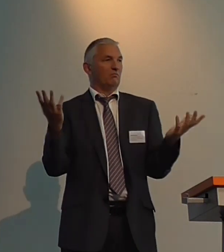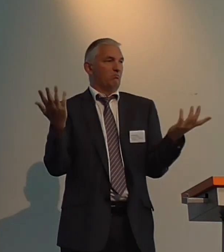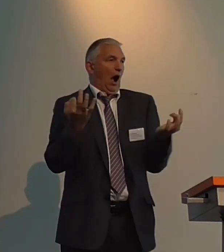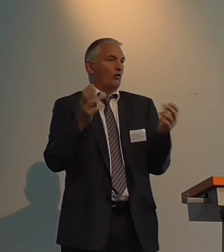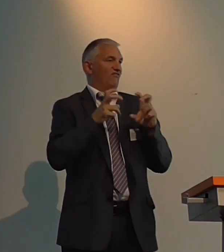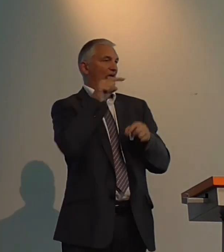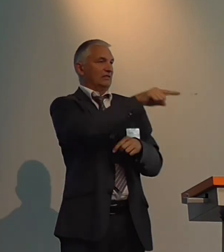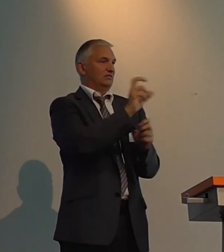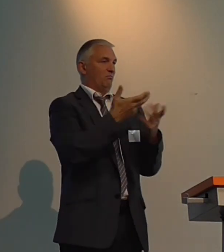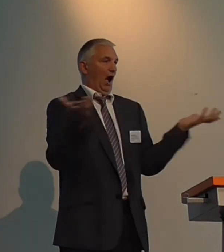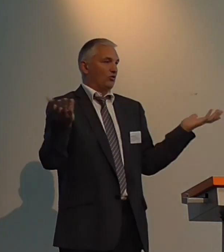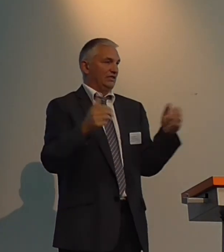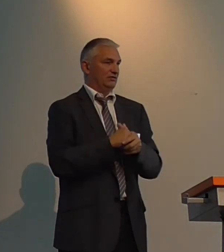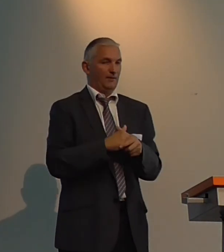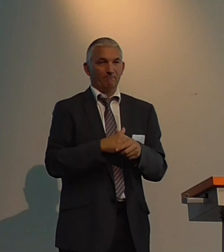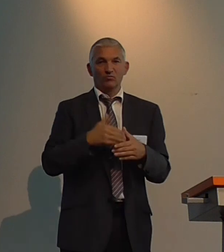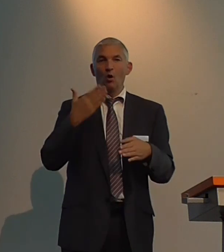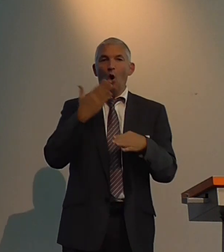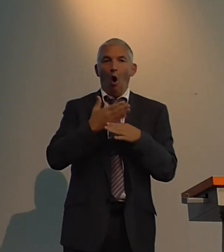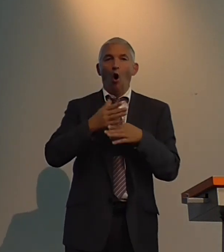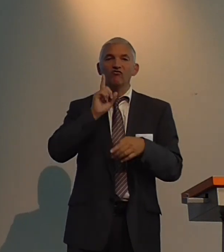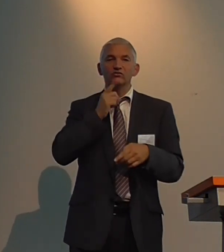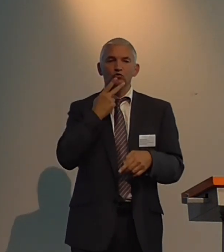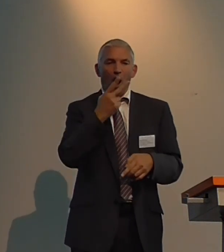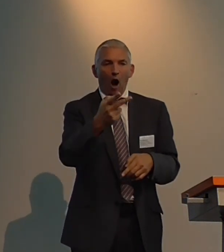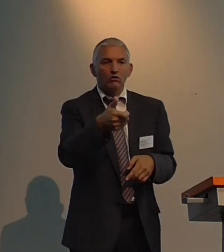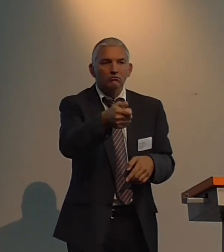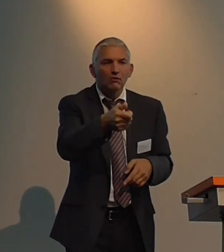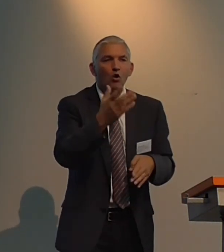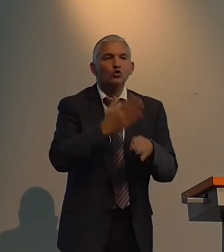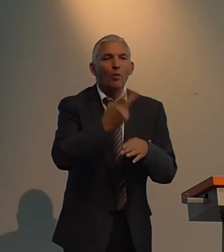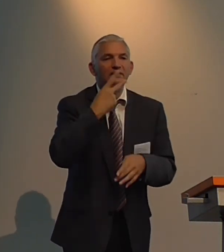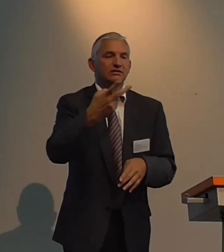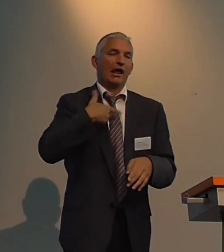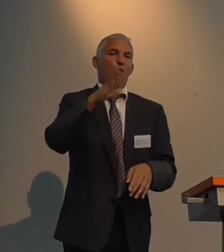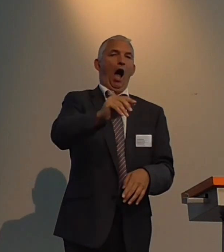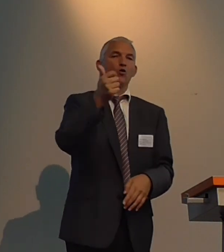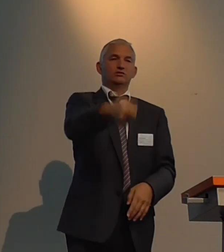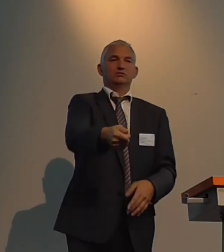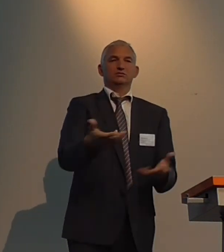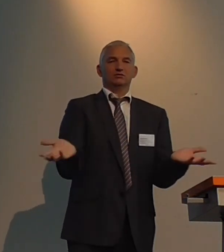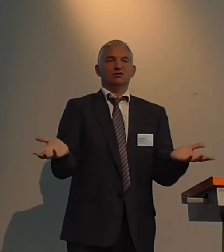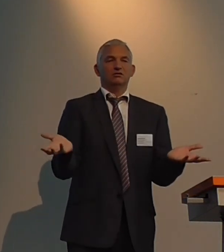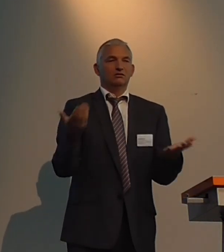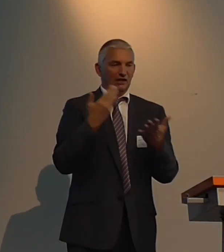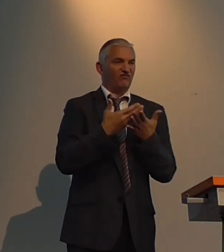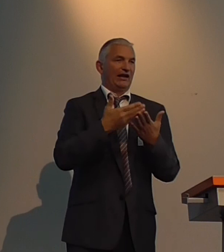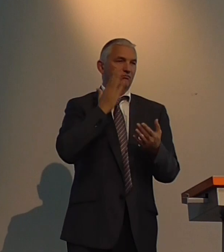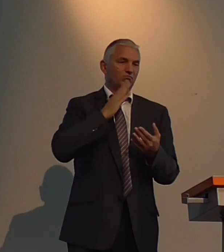ich mir auch im Internet angucken. Die muss ich nicht nochmal im Fernsehen sehen. Und oft ist es so, dass man eine Sendung ausmacht und denkt, ach, habe ich schon